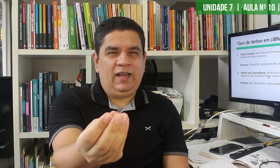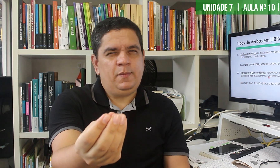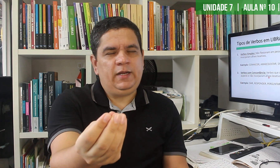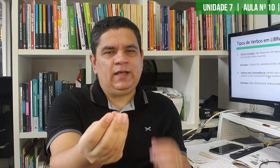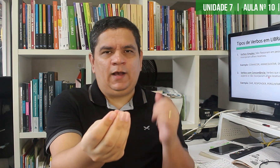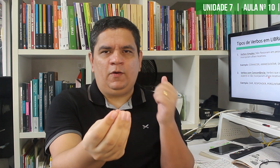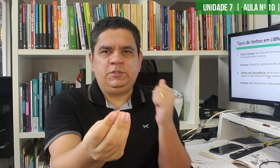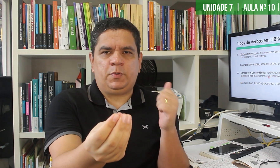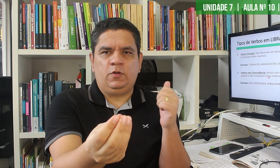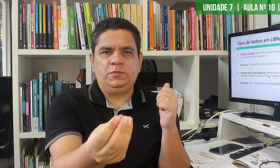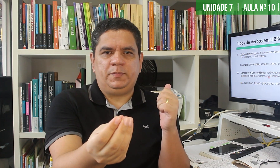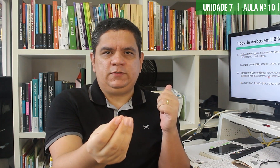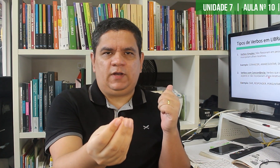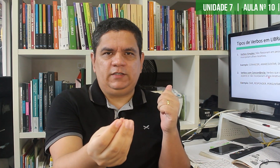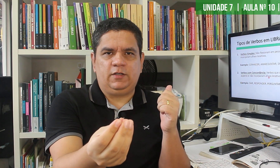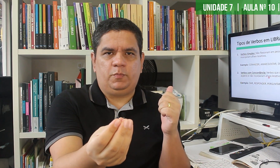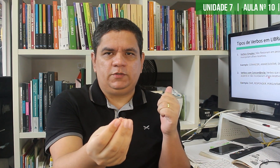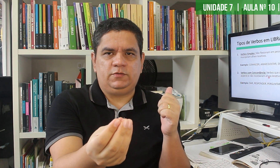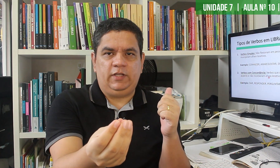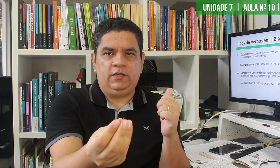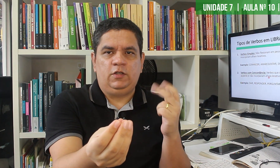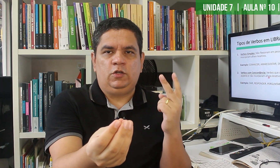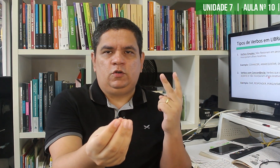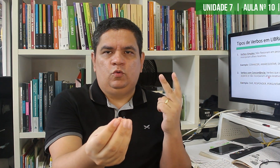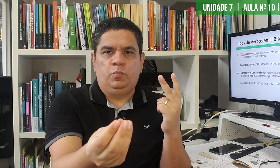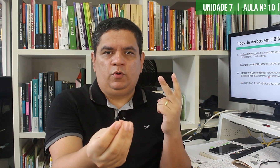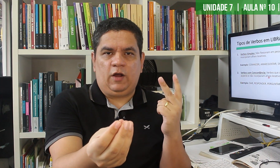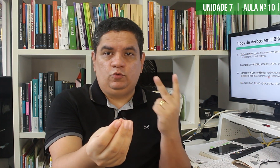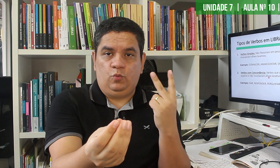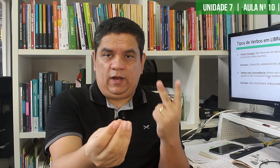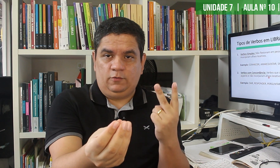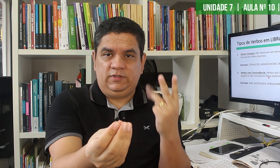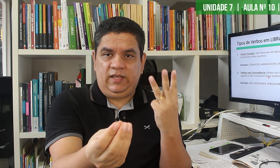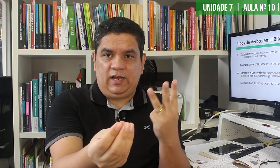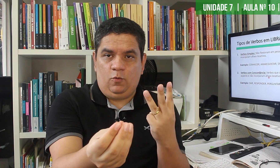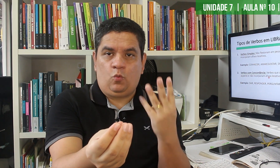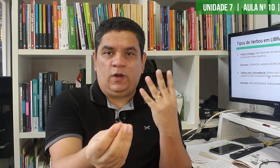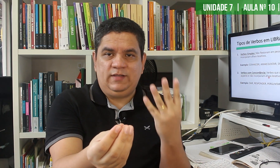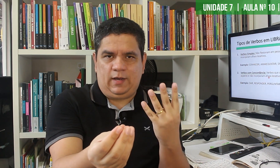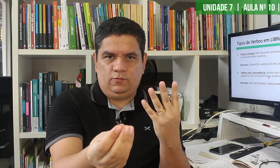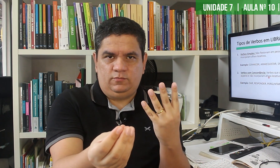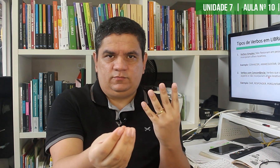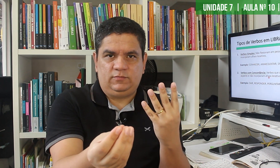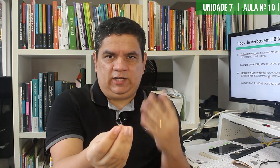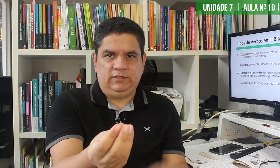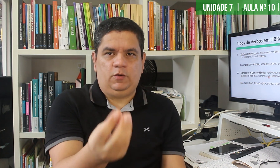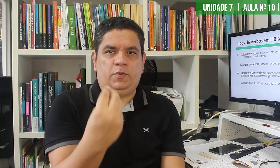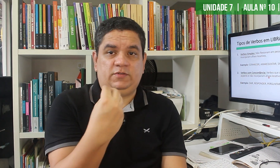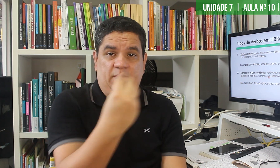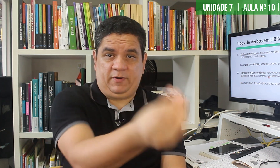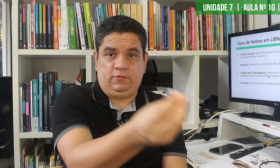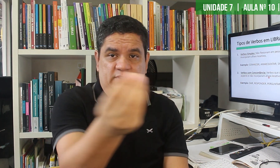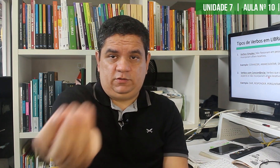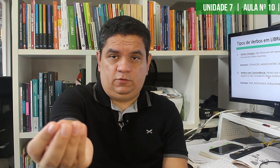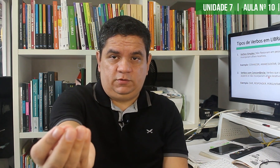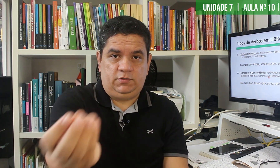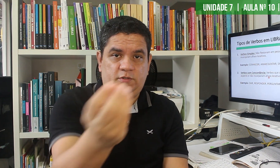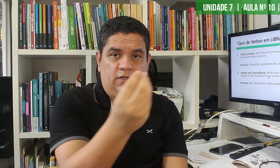lembrem da aula de pronomes pessoais, que eu posso ter um plural dual, trial, quadrial, tá? Então eu posso dar para vocês dois,